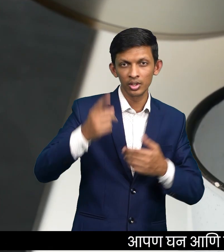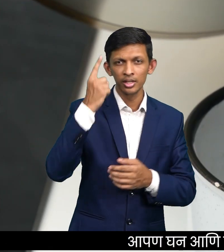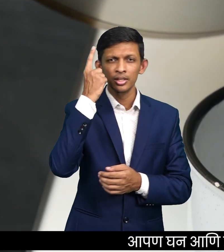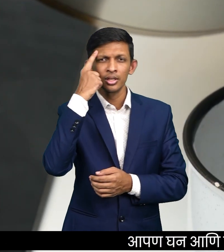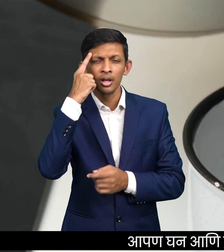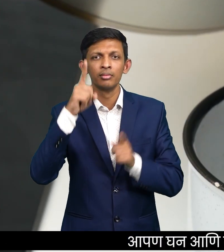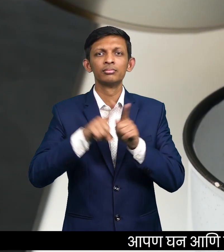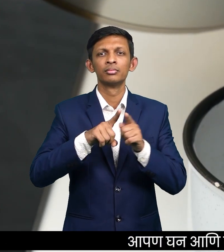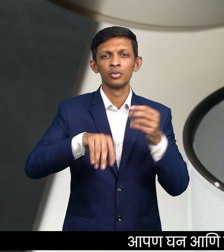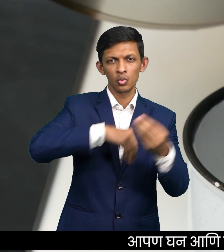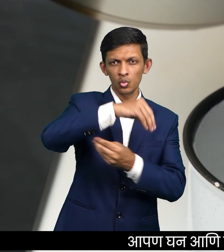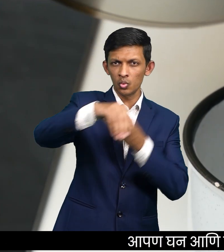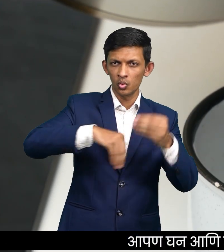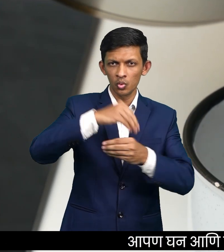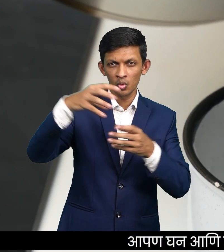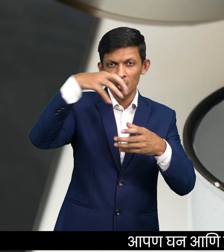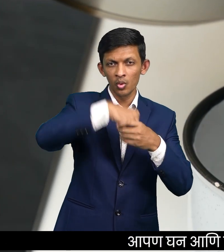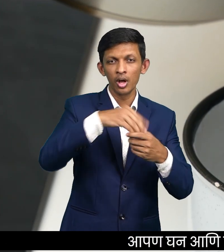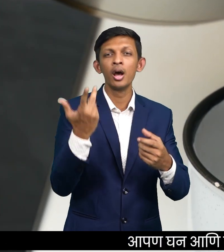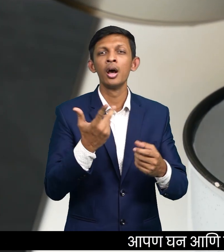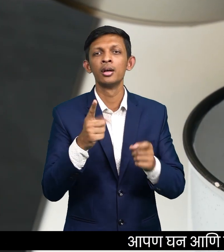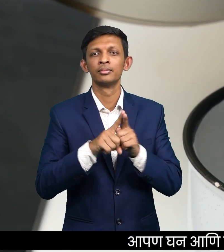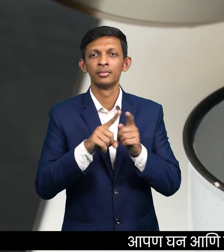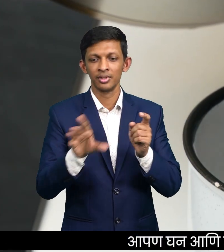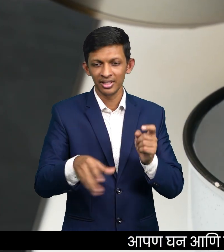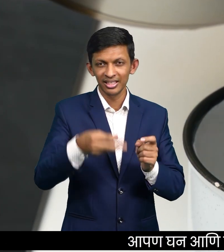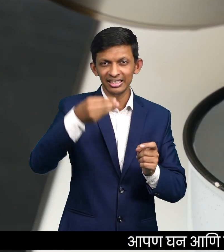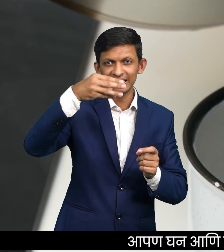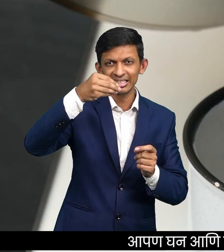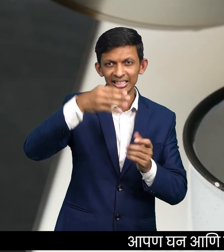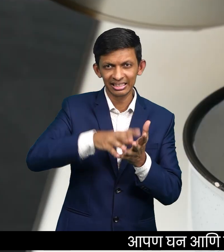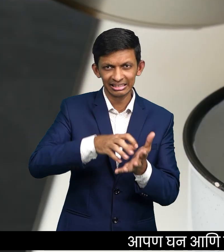आपण घन आणि द्रव पदार्थांचे मिश्रण पाहू.